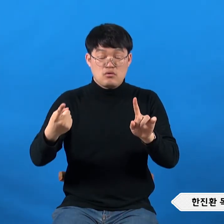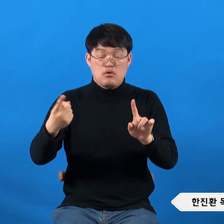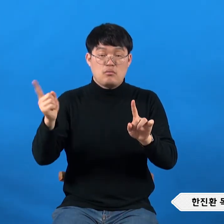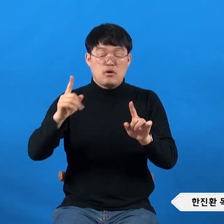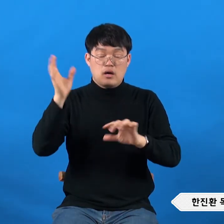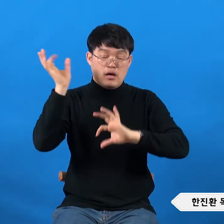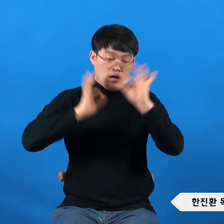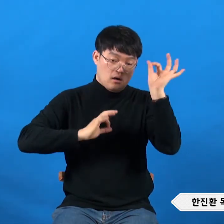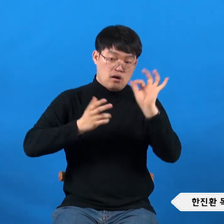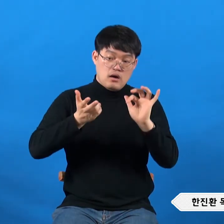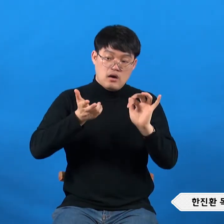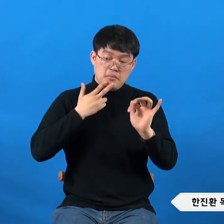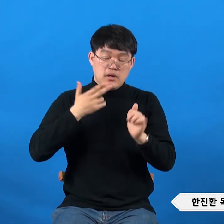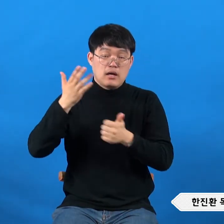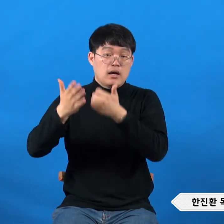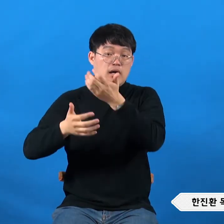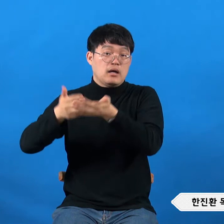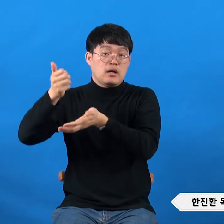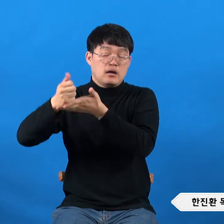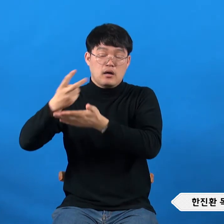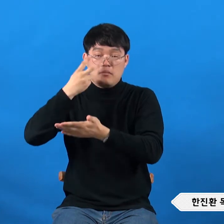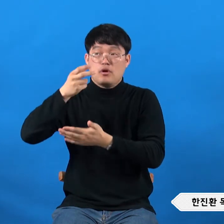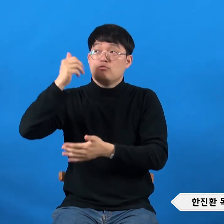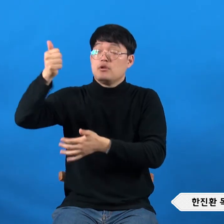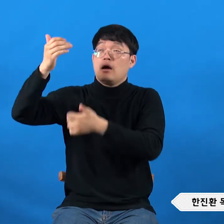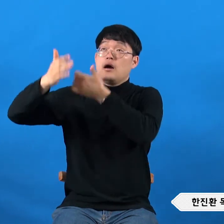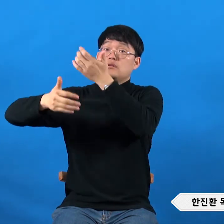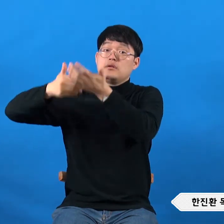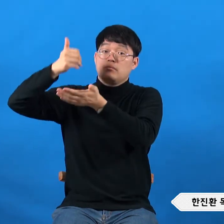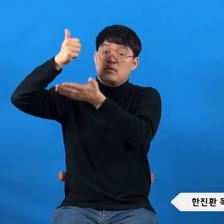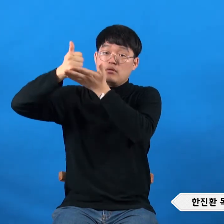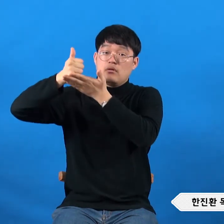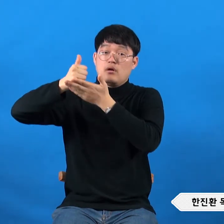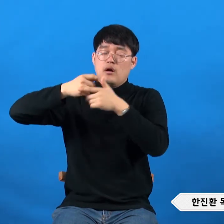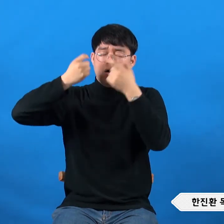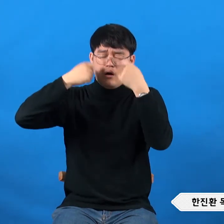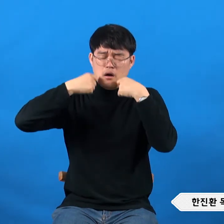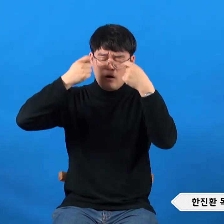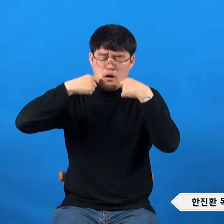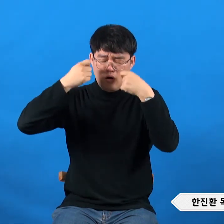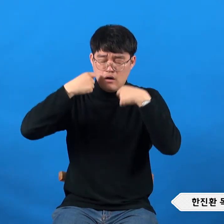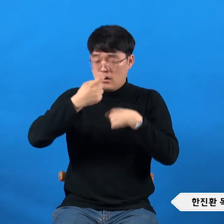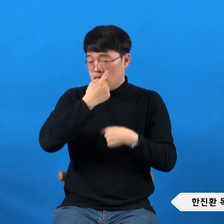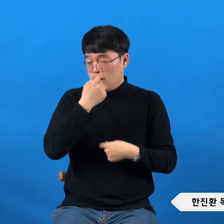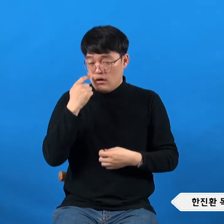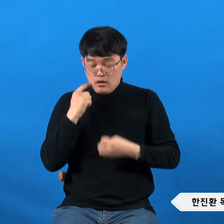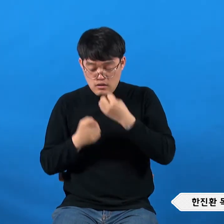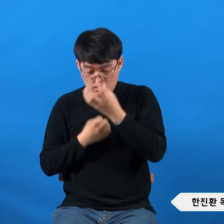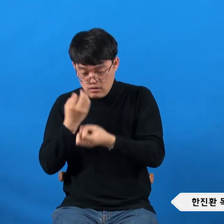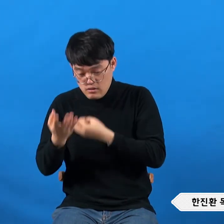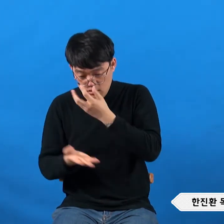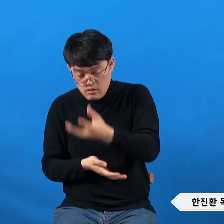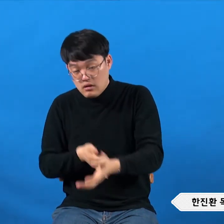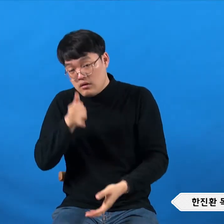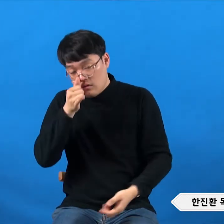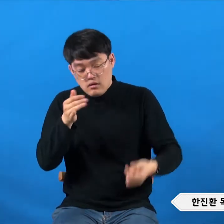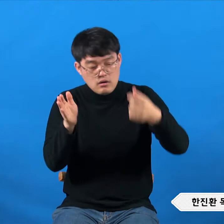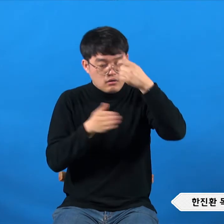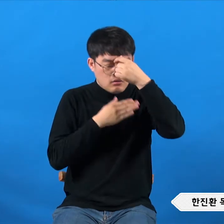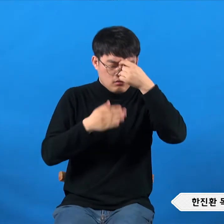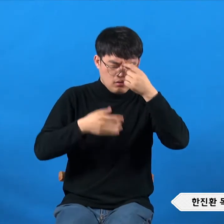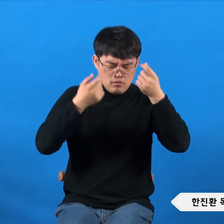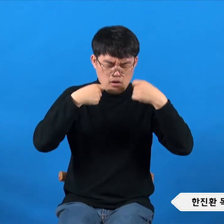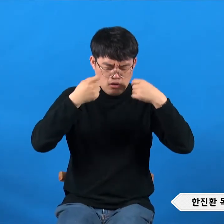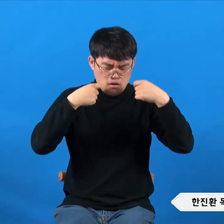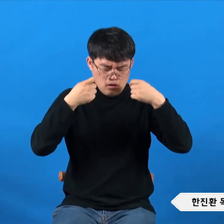오차가 없으신 하나님, 생명의 주인이신 분이 하나님이시라고 그렇게 울먹이면서 간증을 했습니다. 듣는